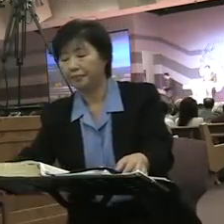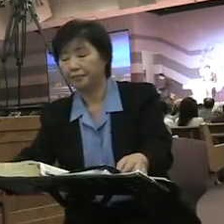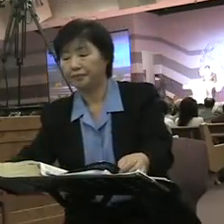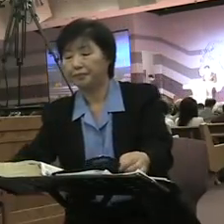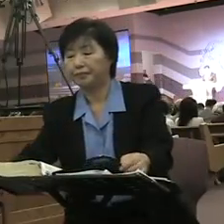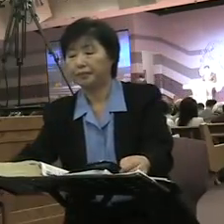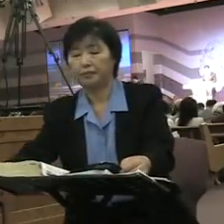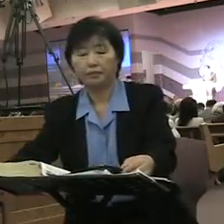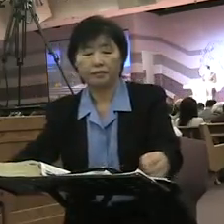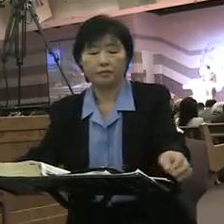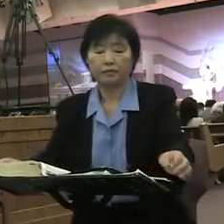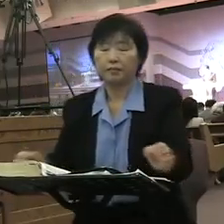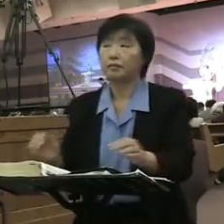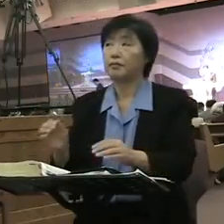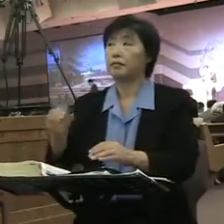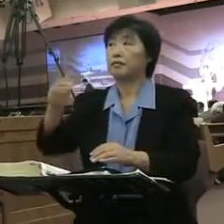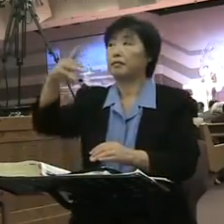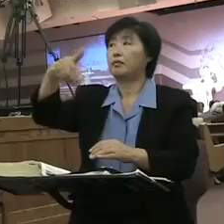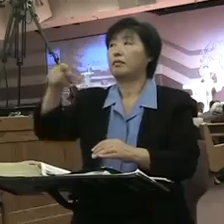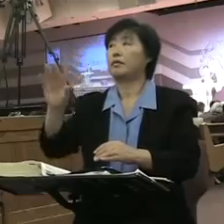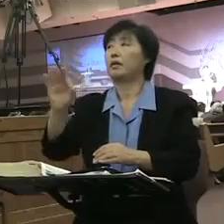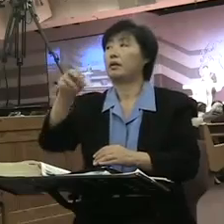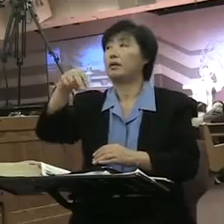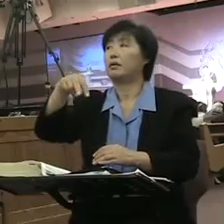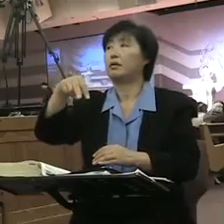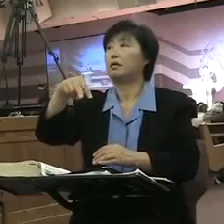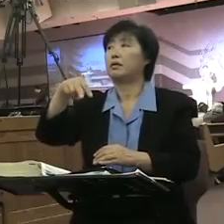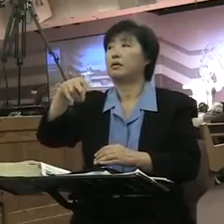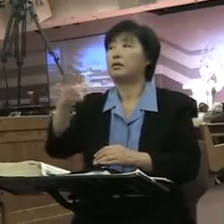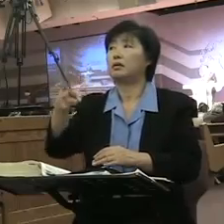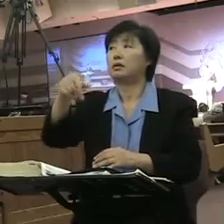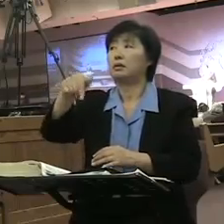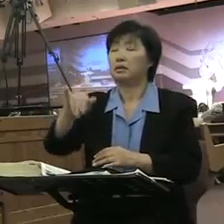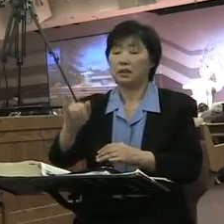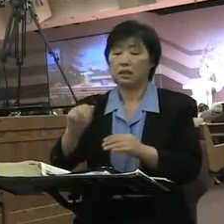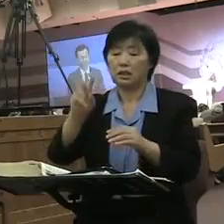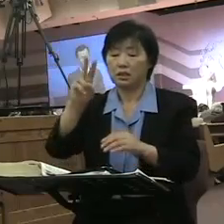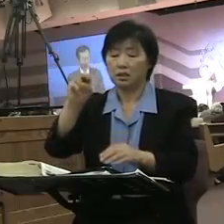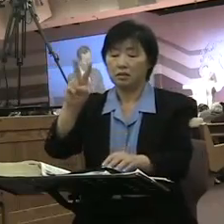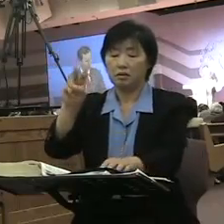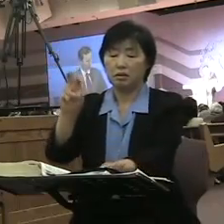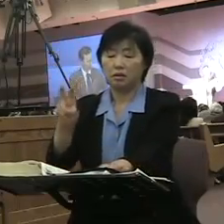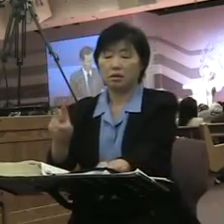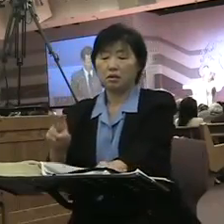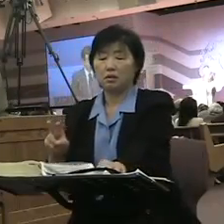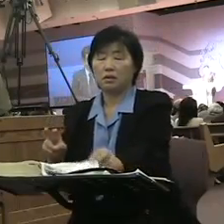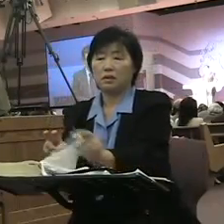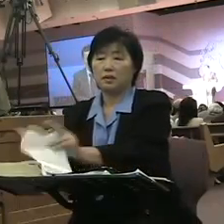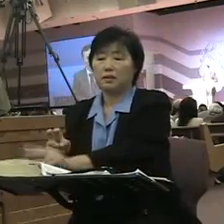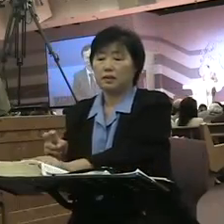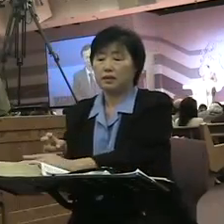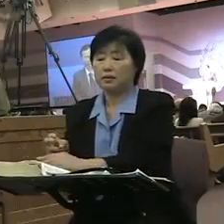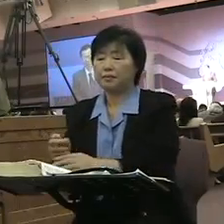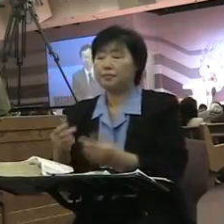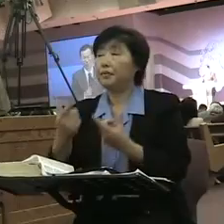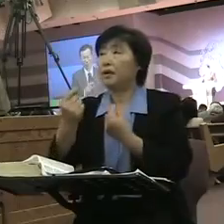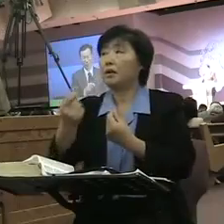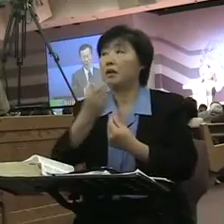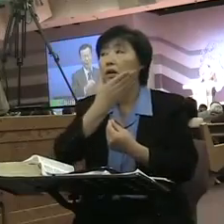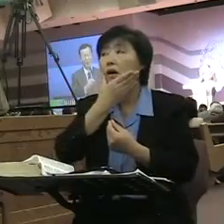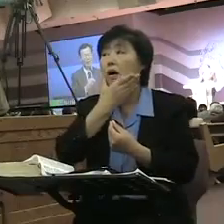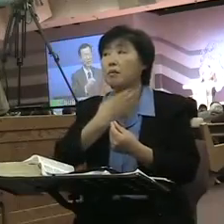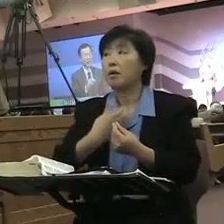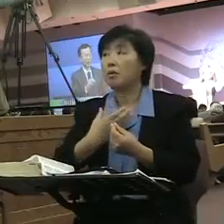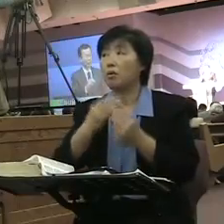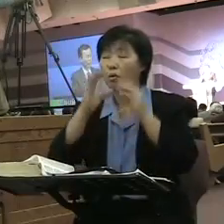우리가 지난주에 창세기 22장 말씀을 통하여서 특별히 지난주에는 이 같은 본문을 가지고 아브라함이